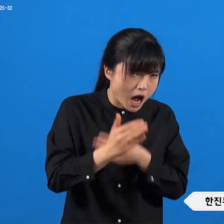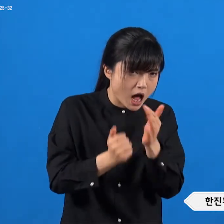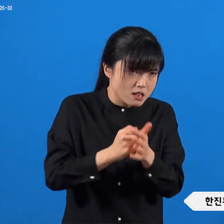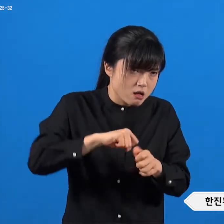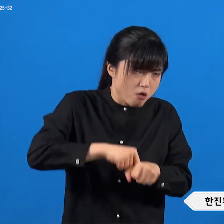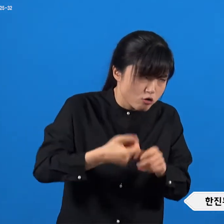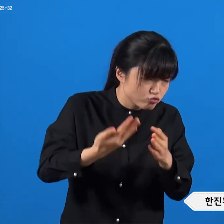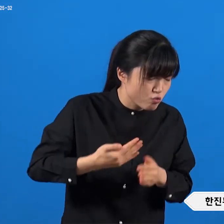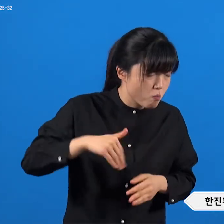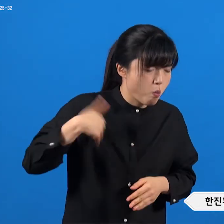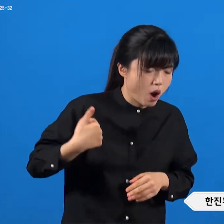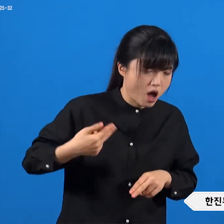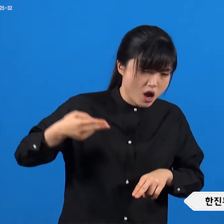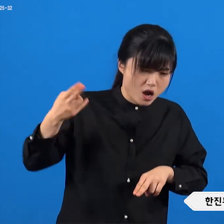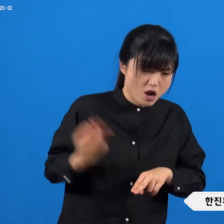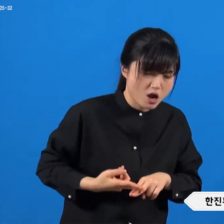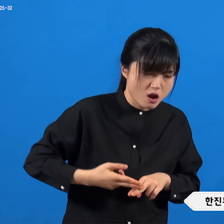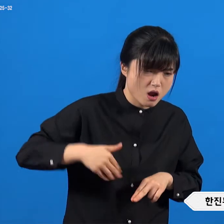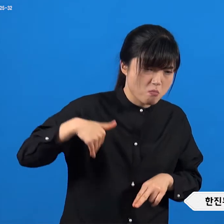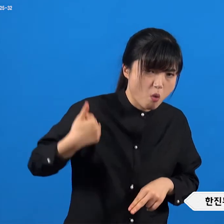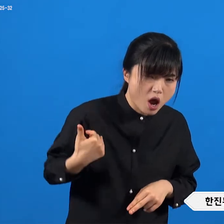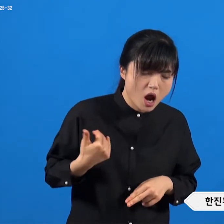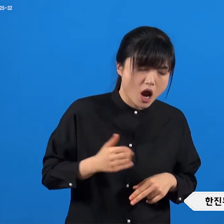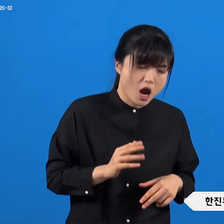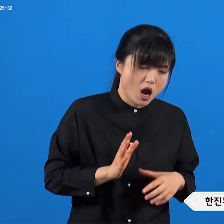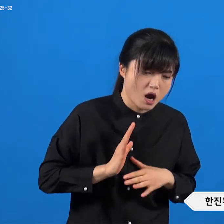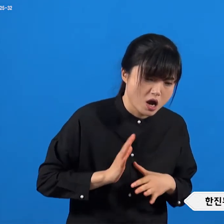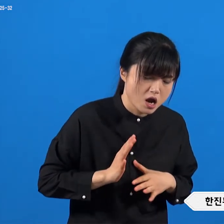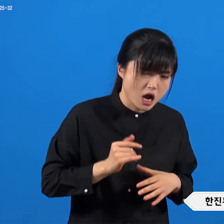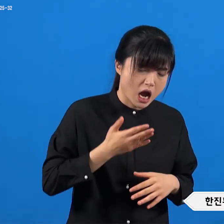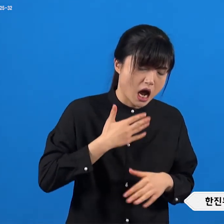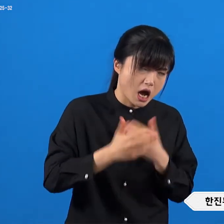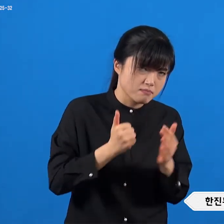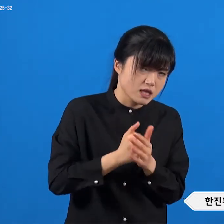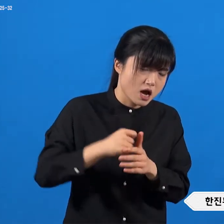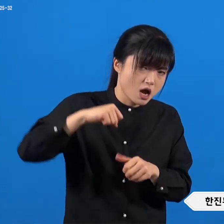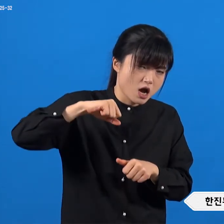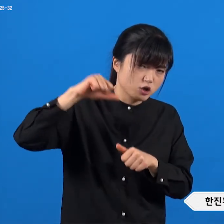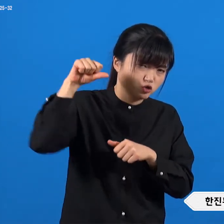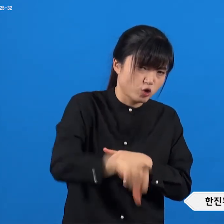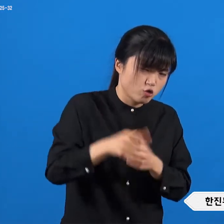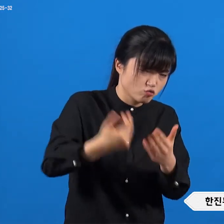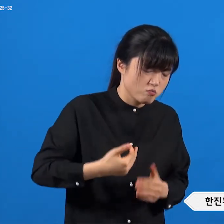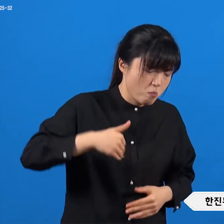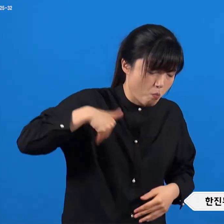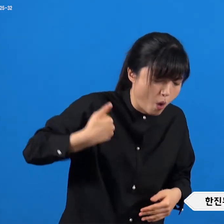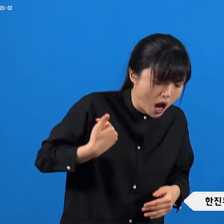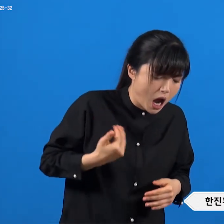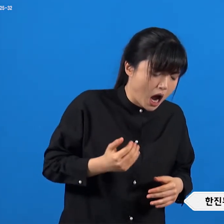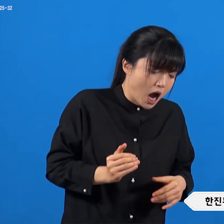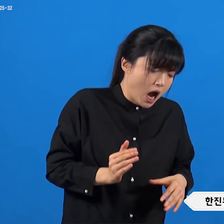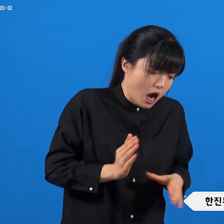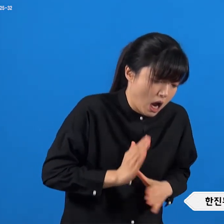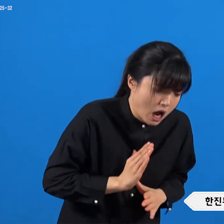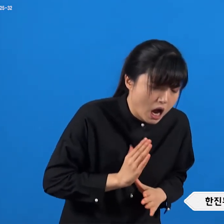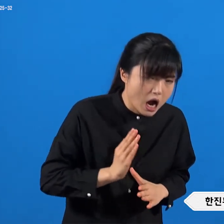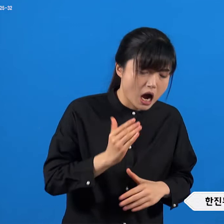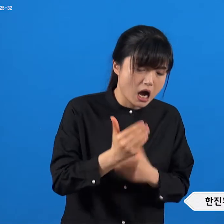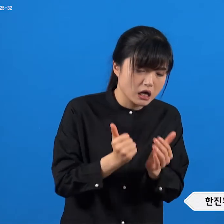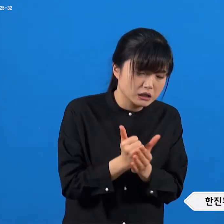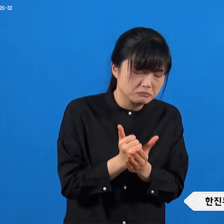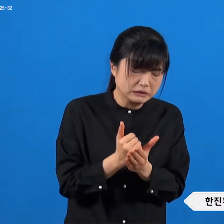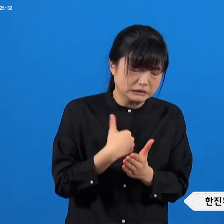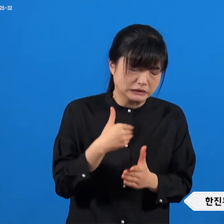모른다. 우리 집에 안 좋은 일이 생길지 모른다. 하나님이 나를 칠지 모른다. 그래서 하나님